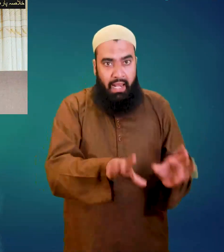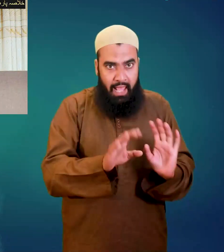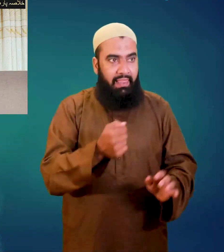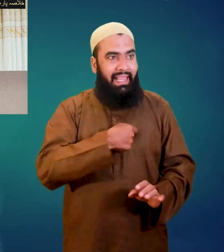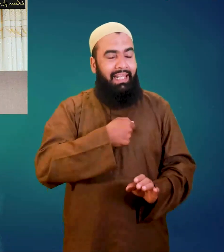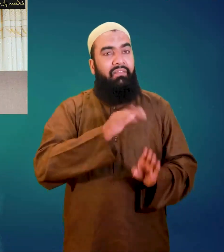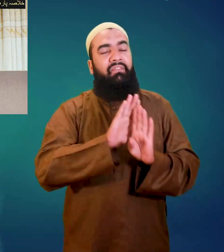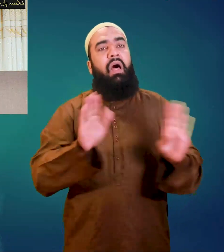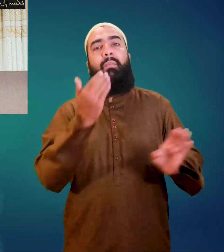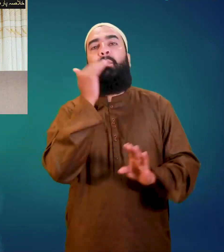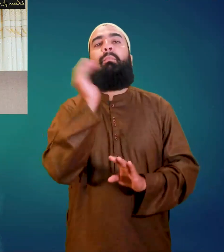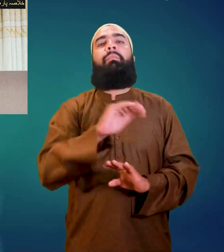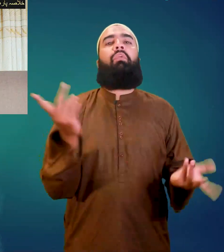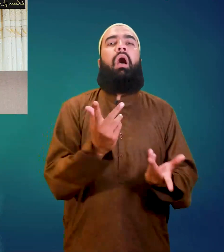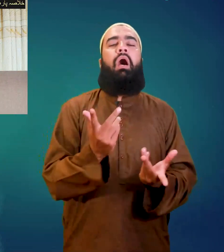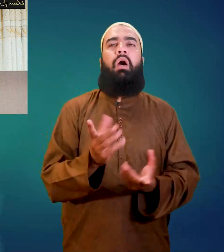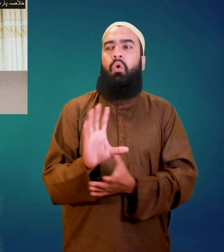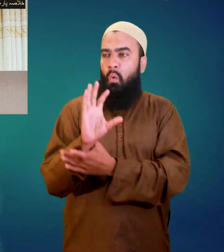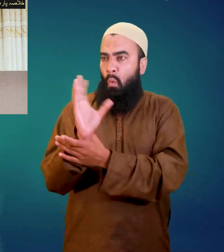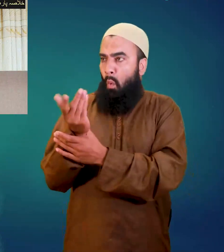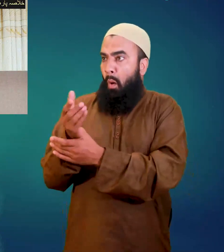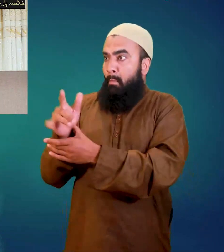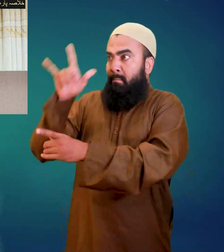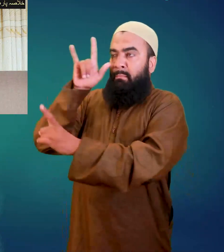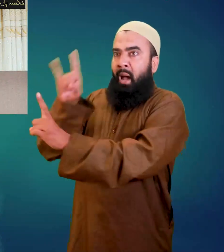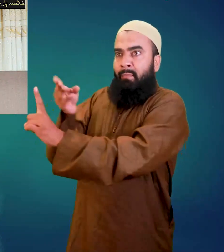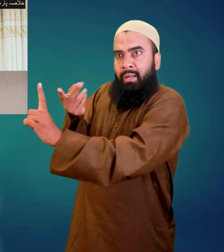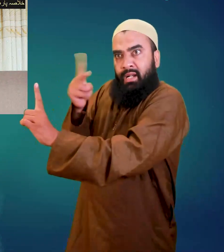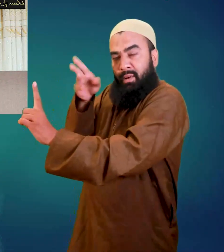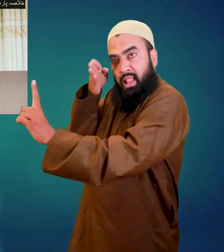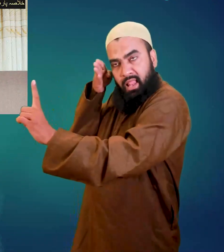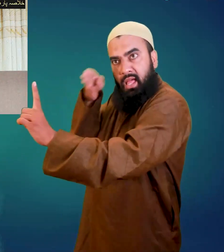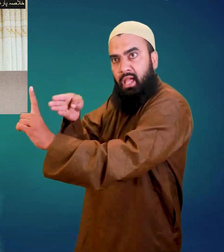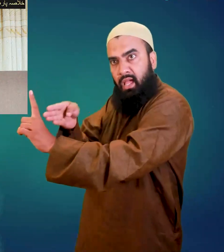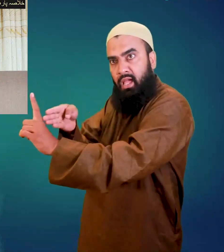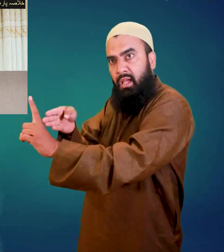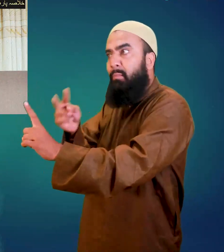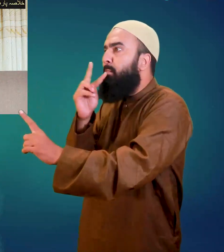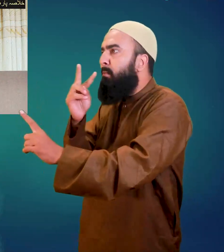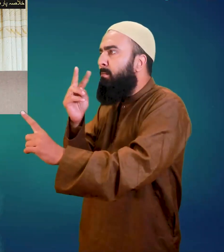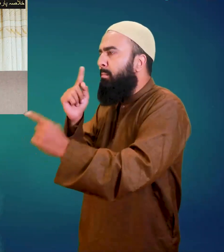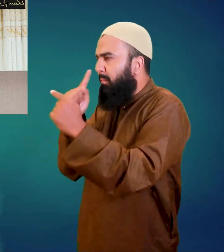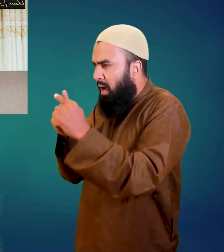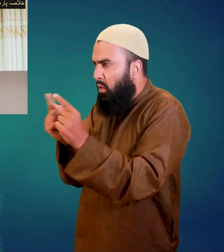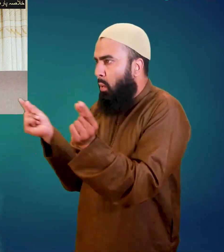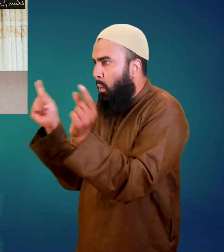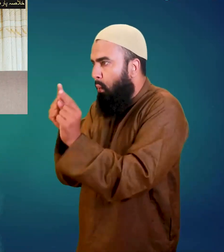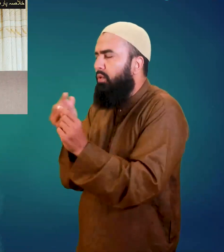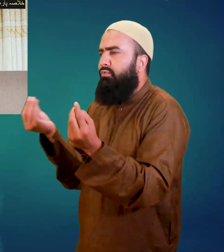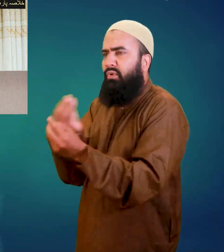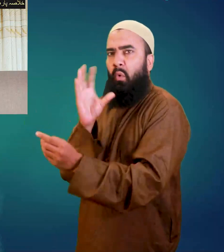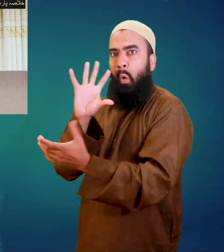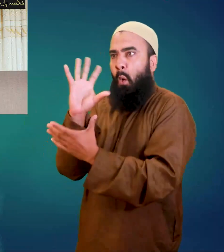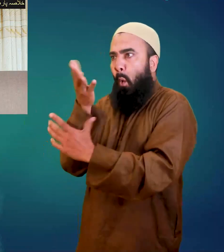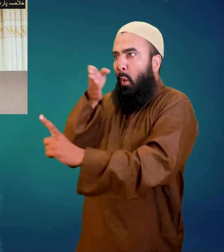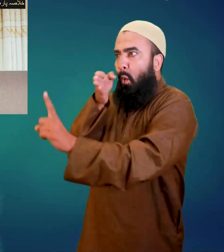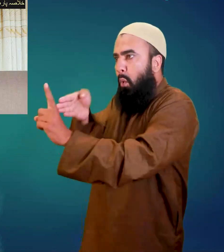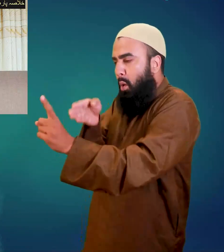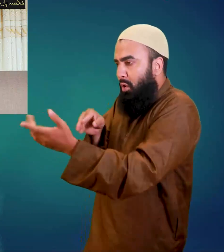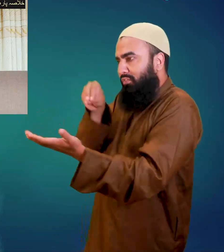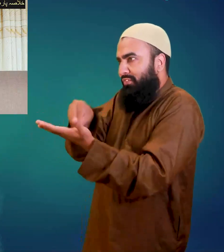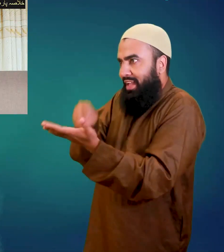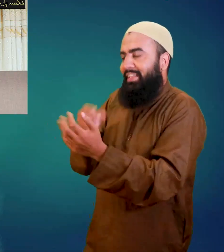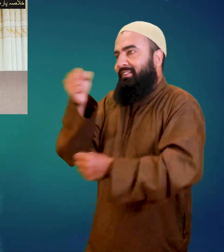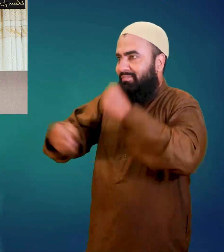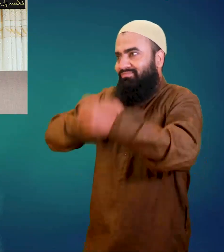طرح دنیا سے محبت کرنے والے اور دنیا کو اپنا مقصد سمجھنے والے دنیا کے پیچھے دوڑتے ہیں اور دنیا کے نفع کے